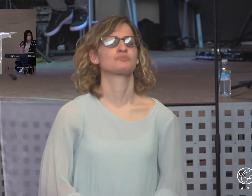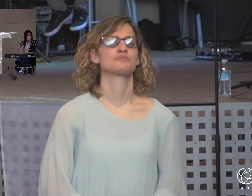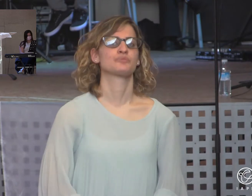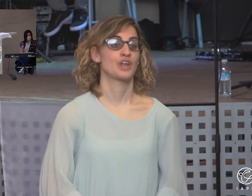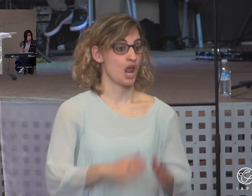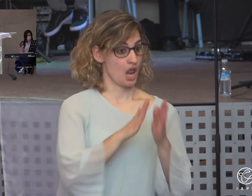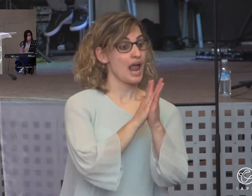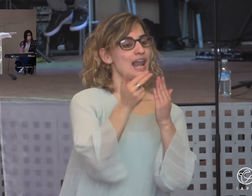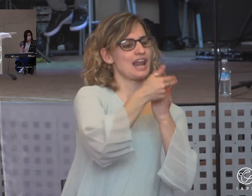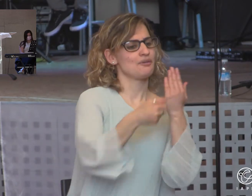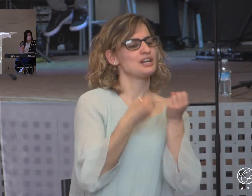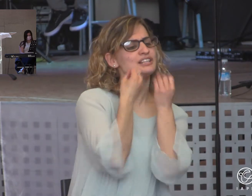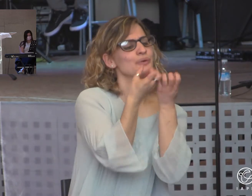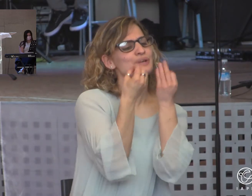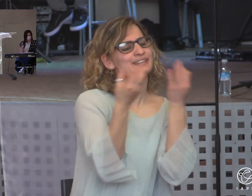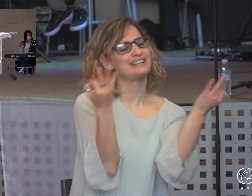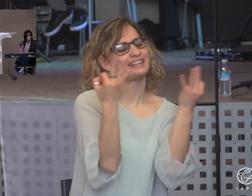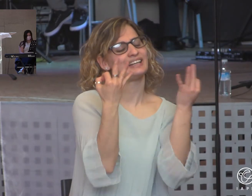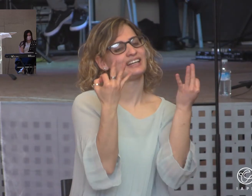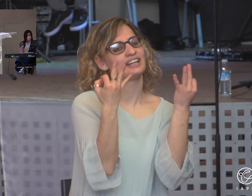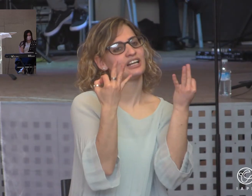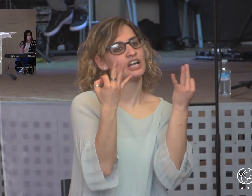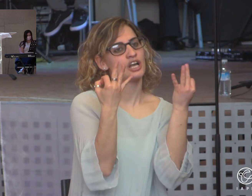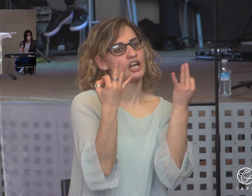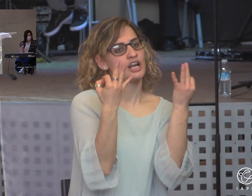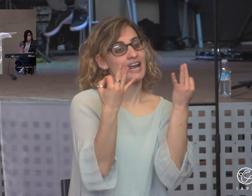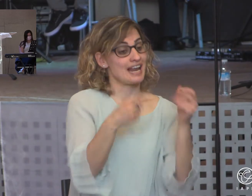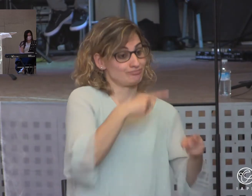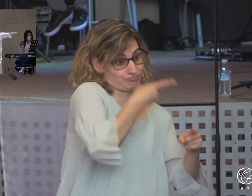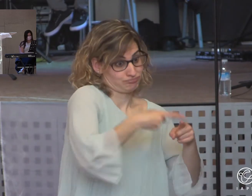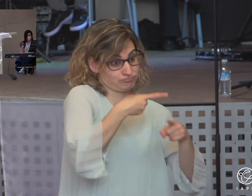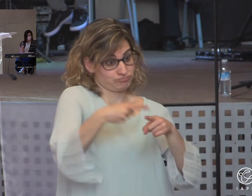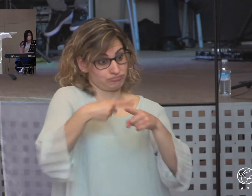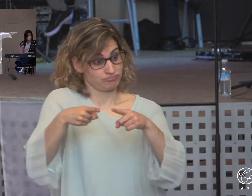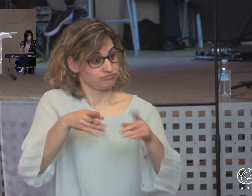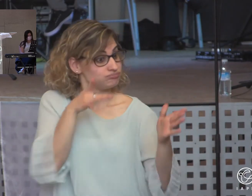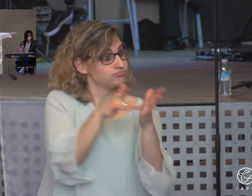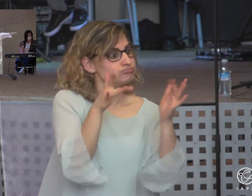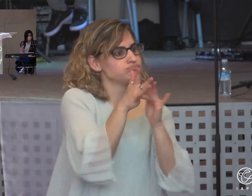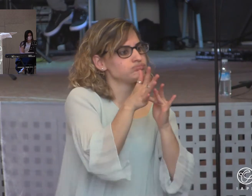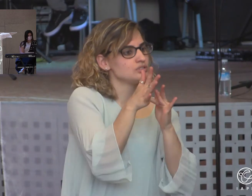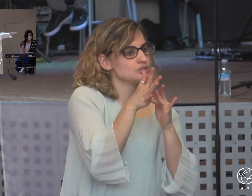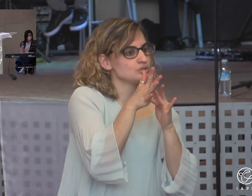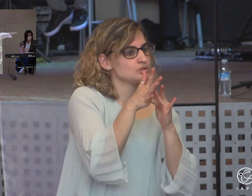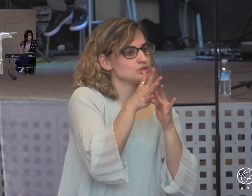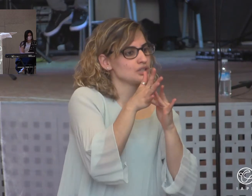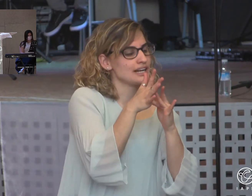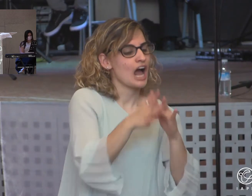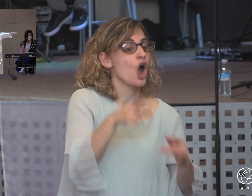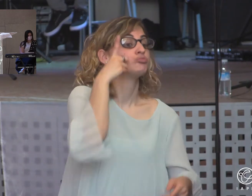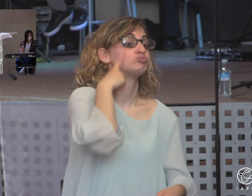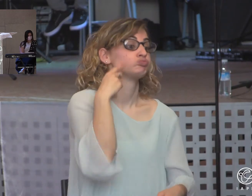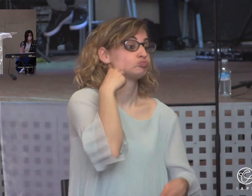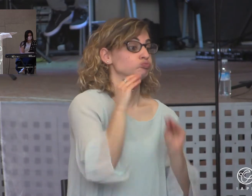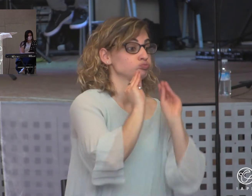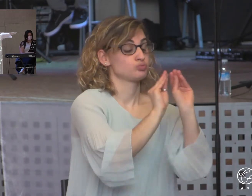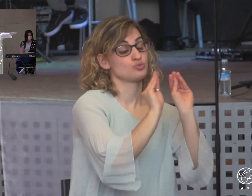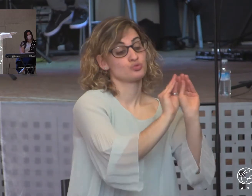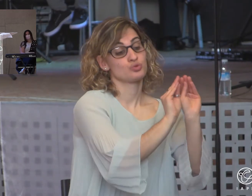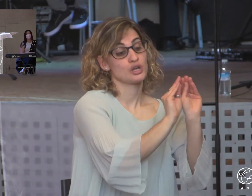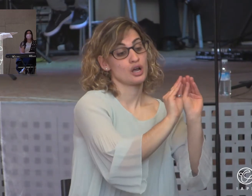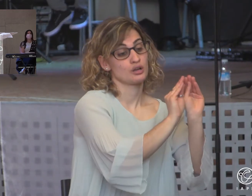Y Jesús, como era la costumbre judía, desciende con su